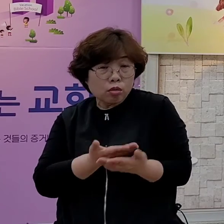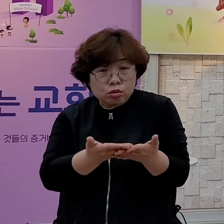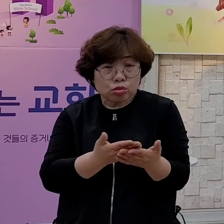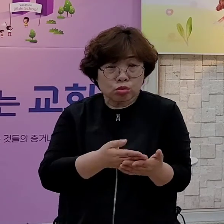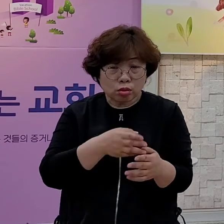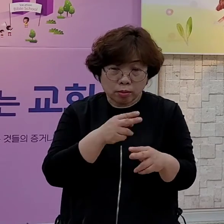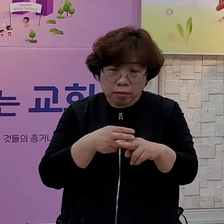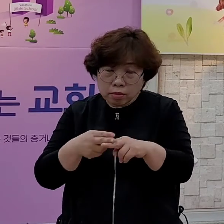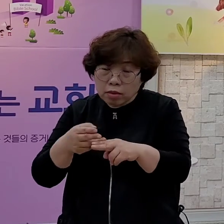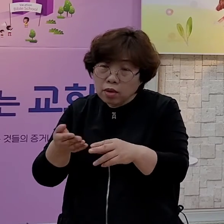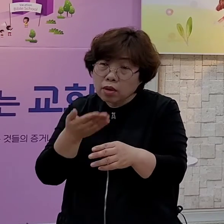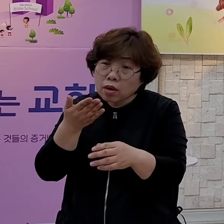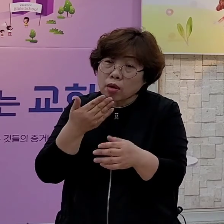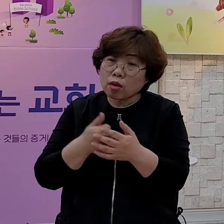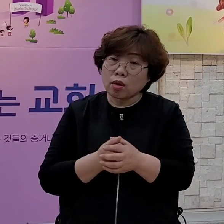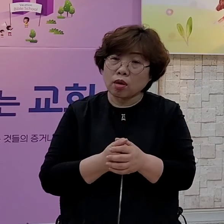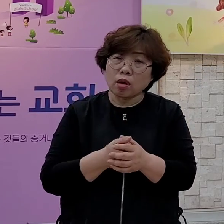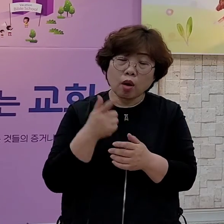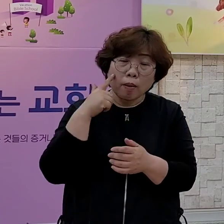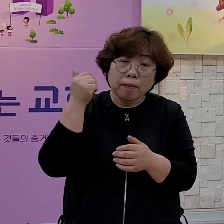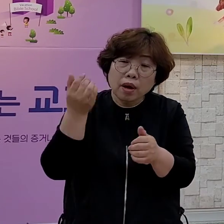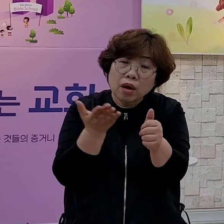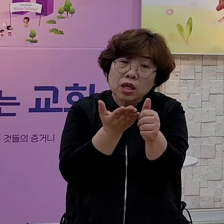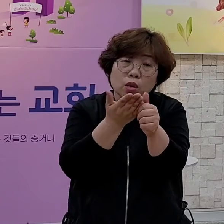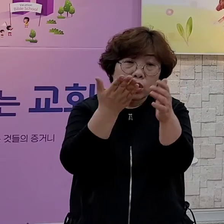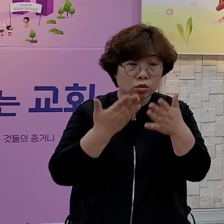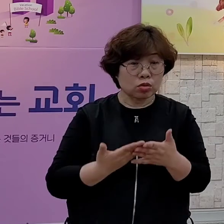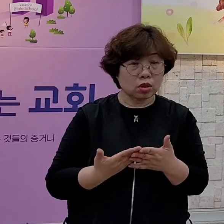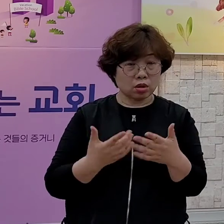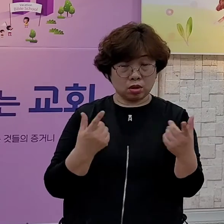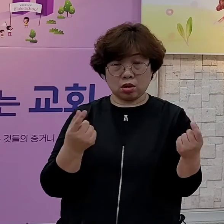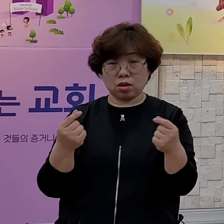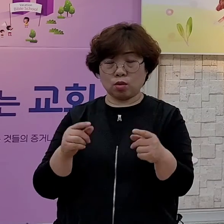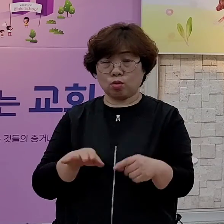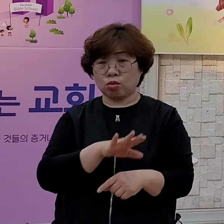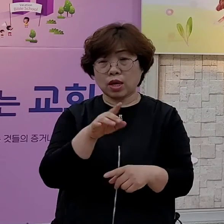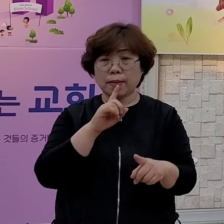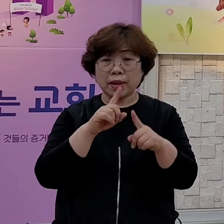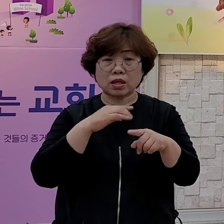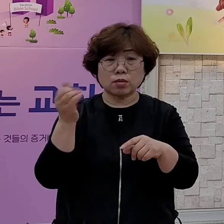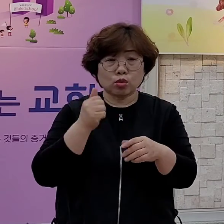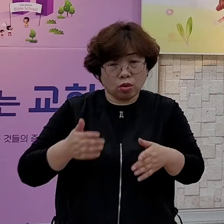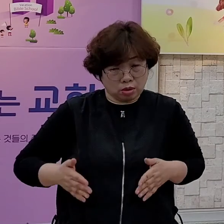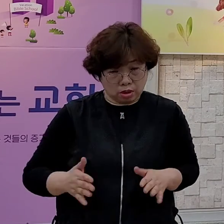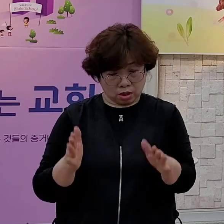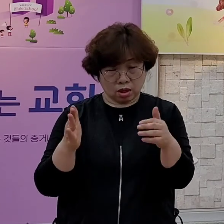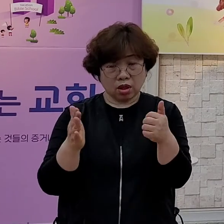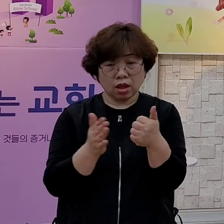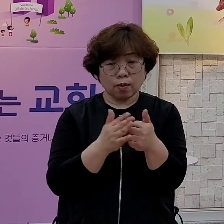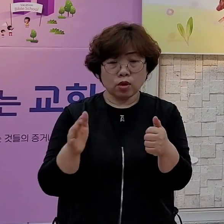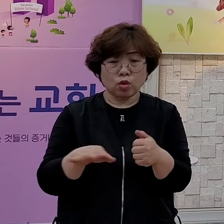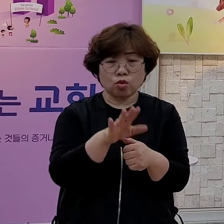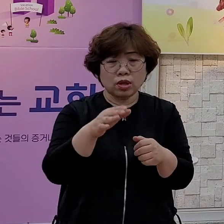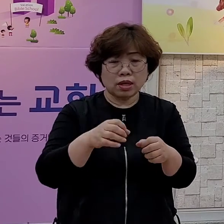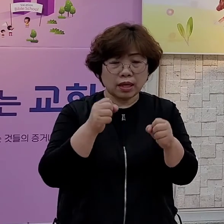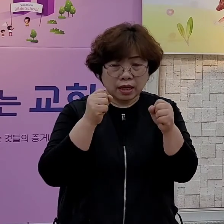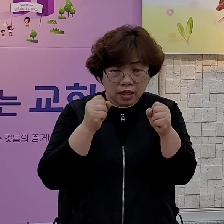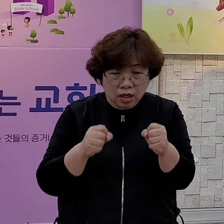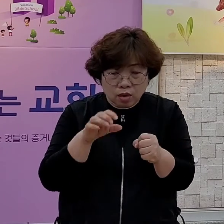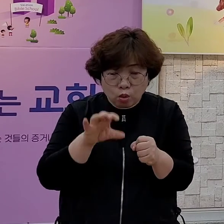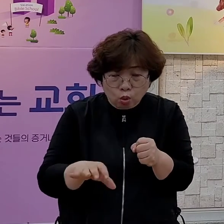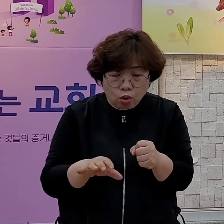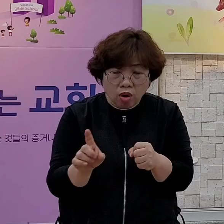우리를 키워주고 그렇게 자라는 거 아니에요. 우리가 말씀에서 나왔어요. 그러면 우리가 어디 안에 거하는 게 사는